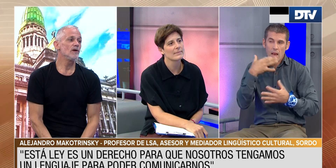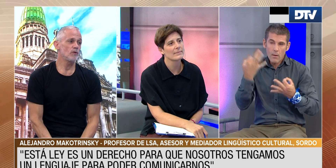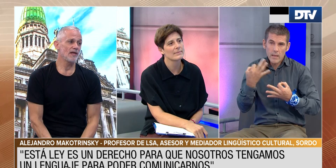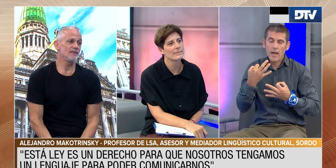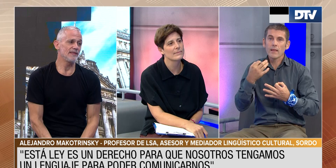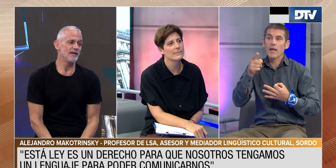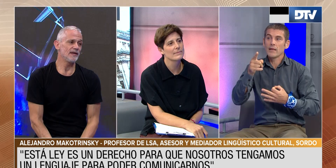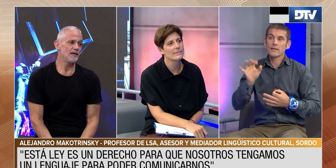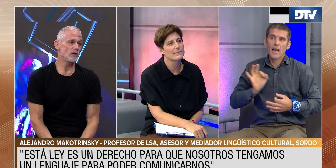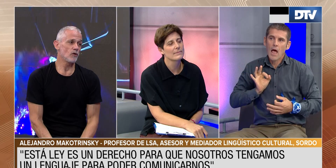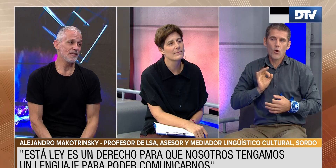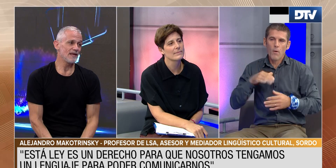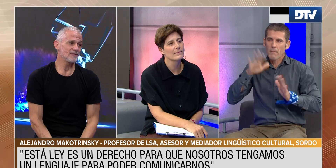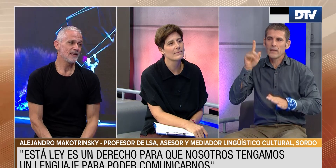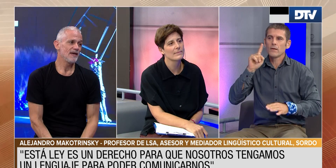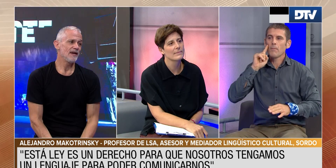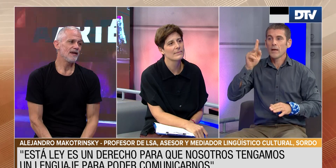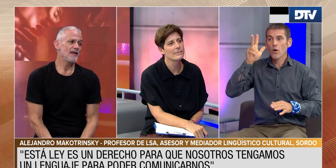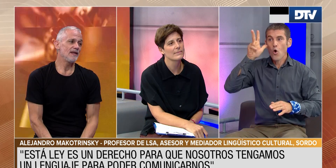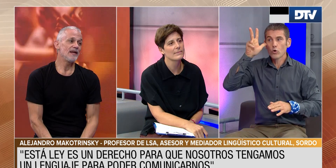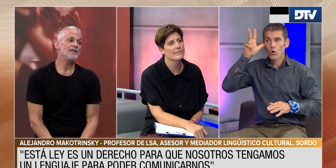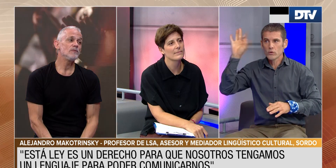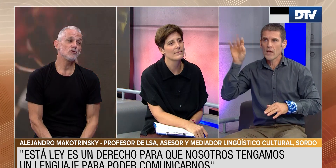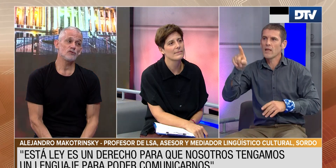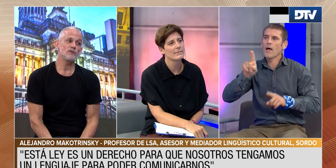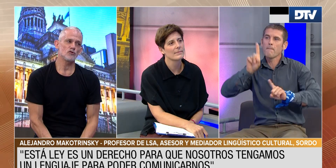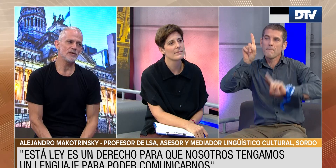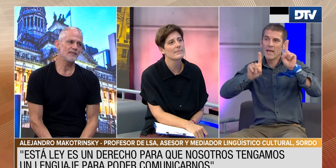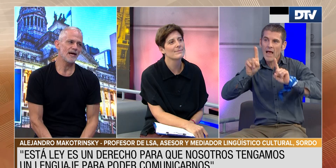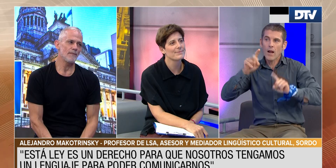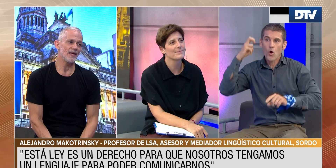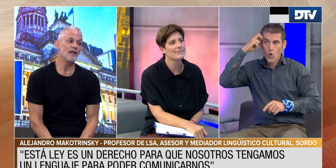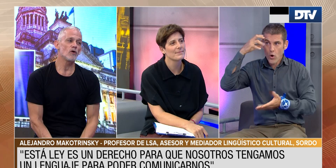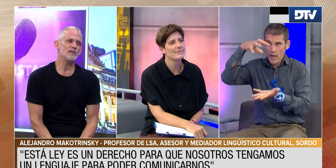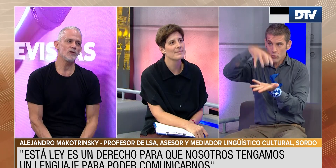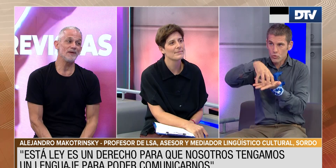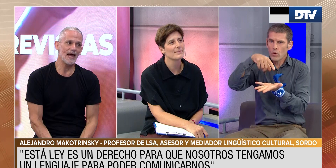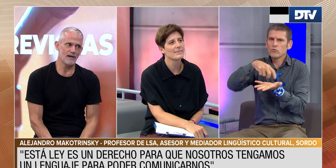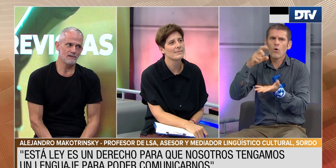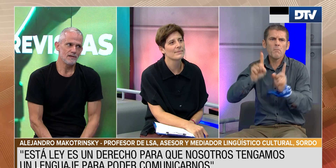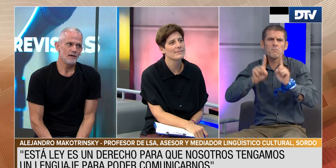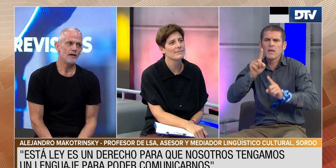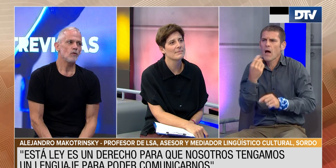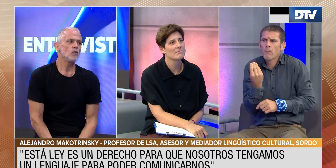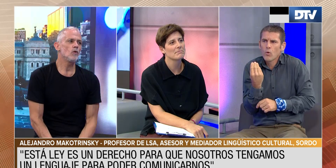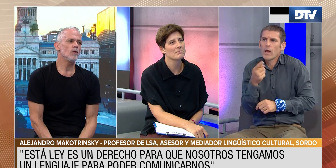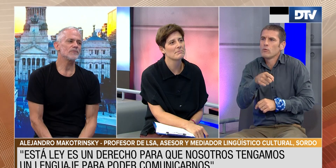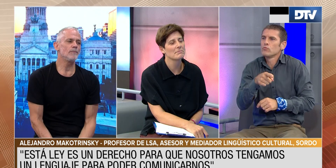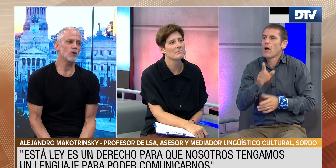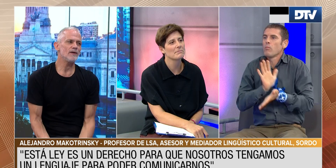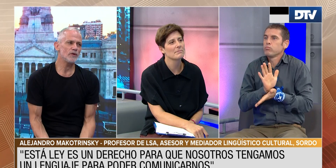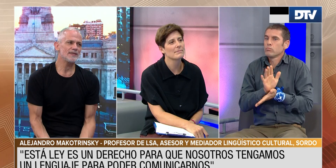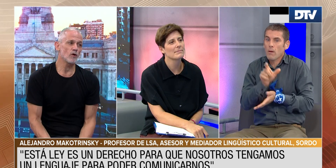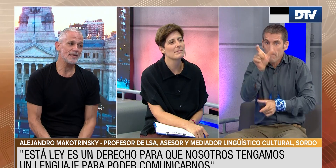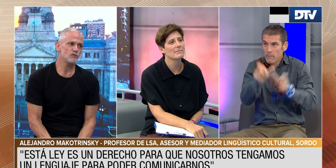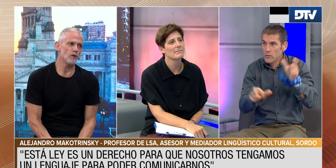Es muy importante lo que comentás. En el año 1880, en el Congreso de Milán, hubo...